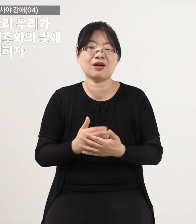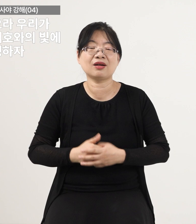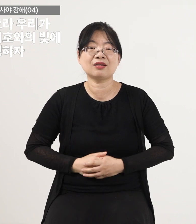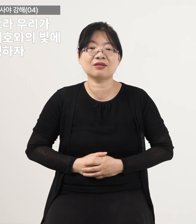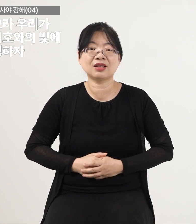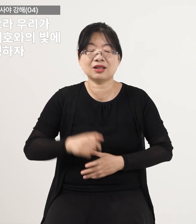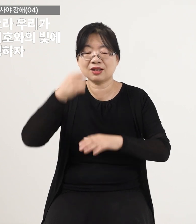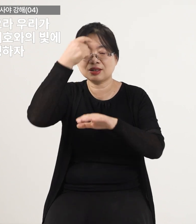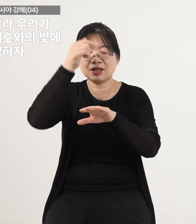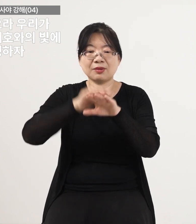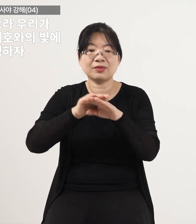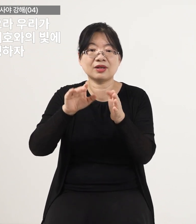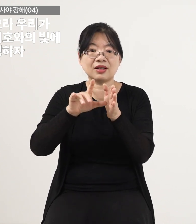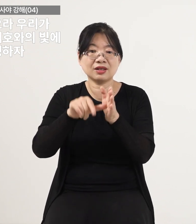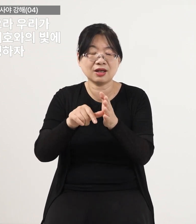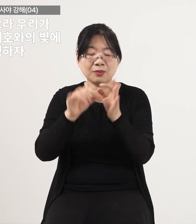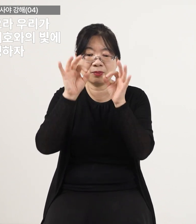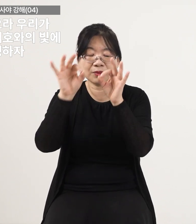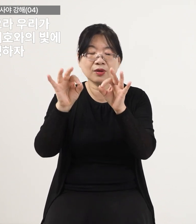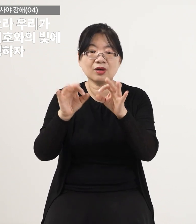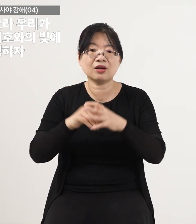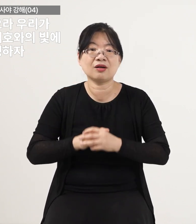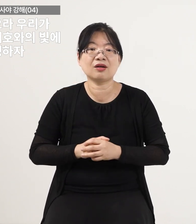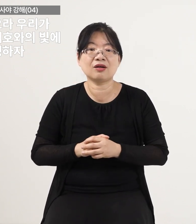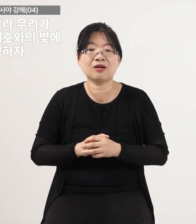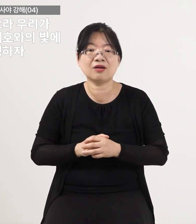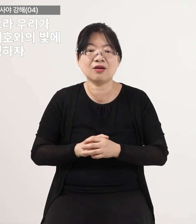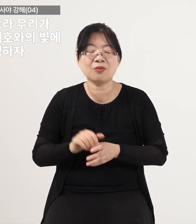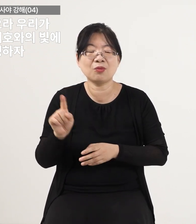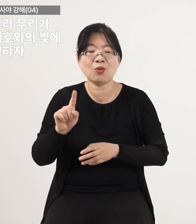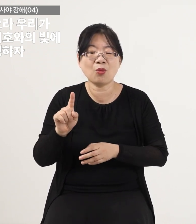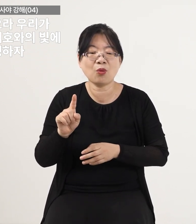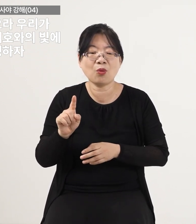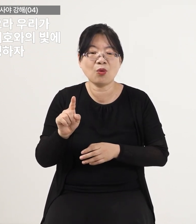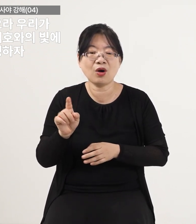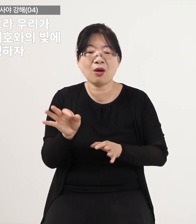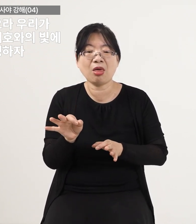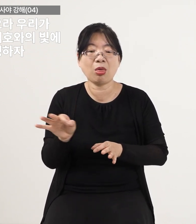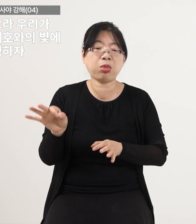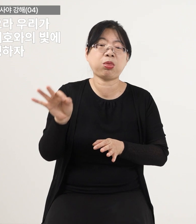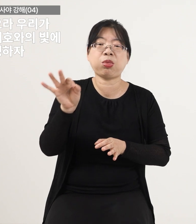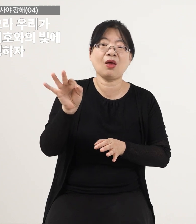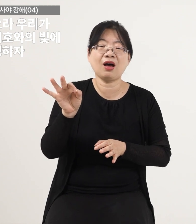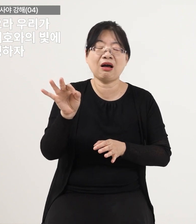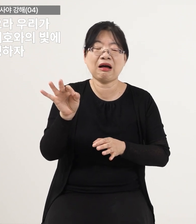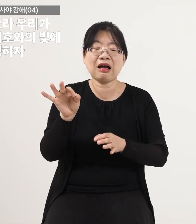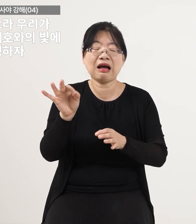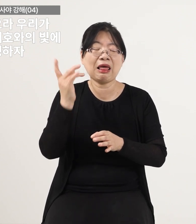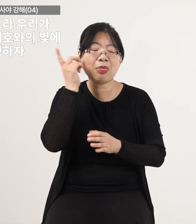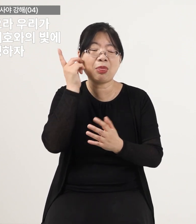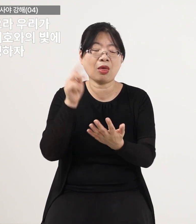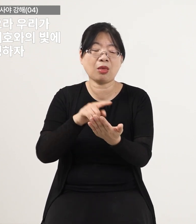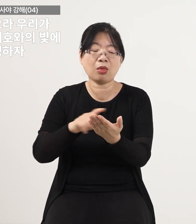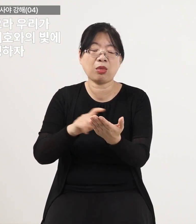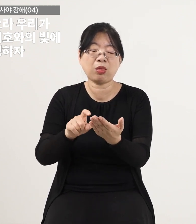심지어는 예배 시간에도 올랐네, 뭐 이러고 있으면 안